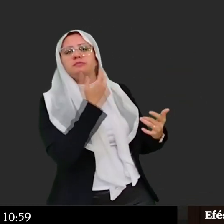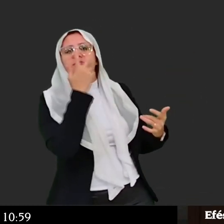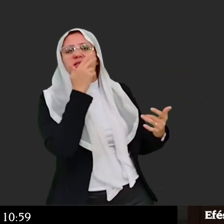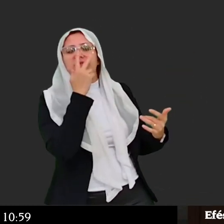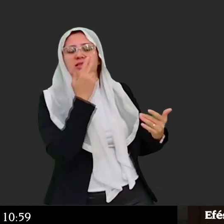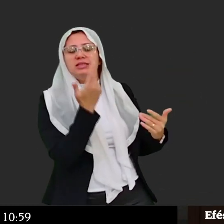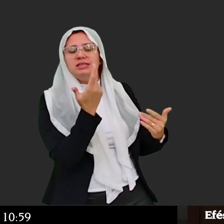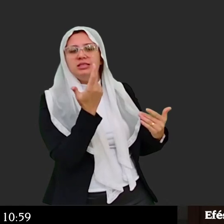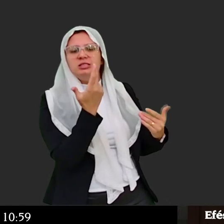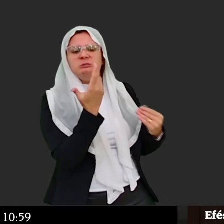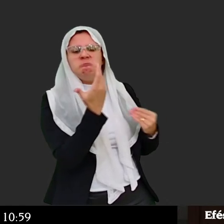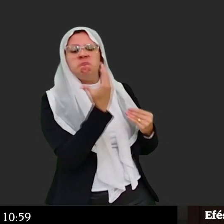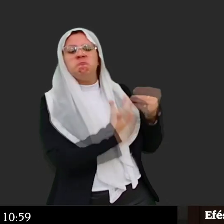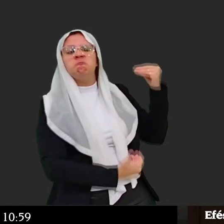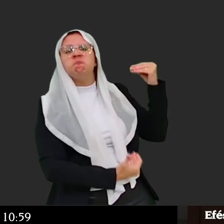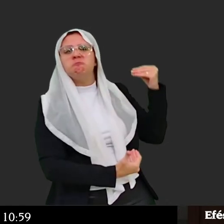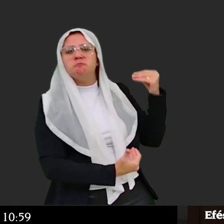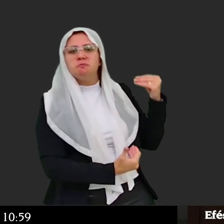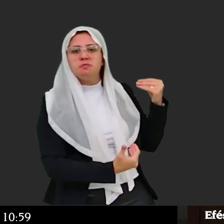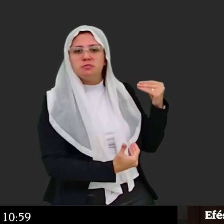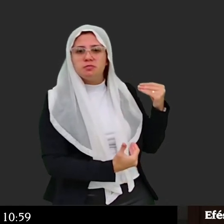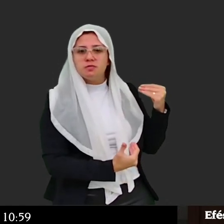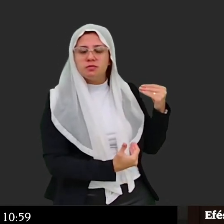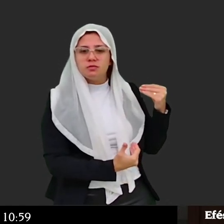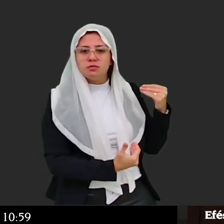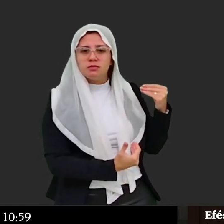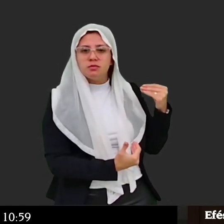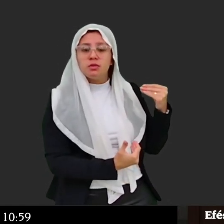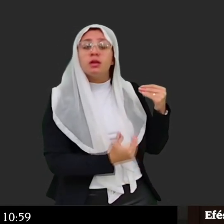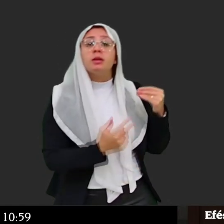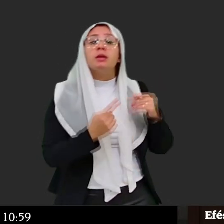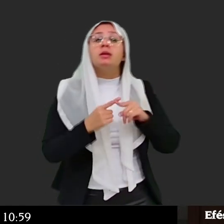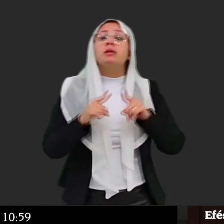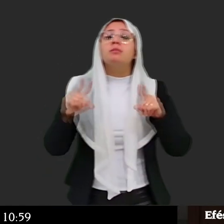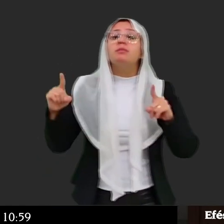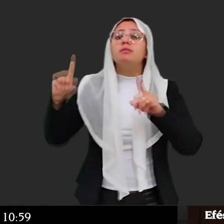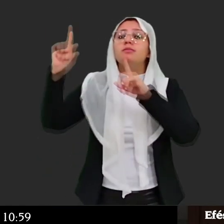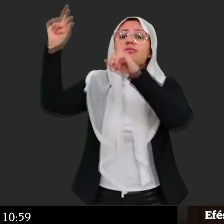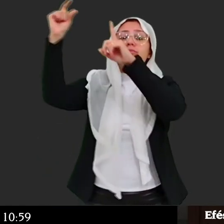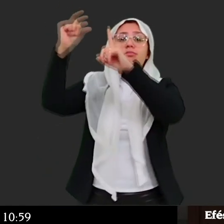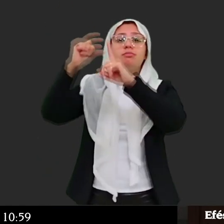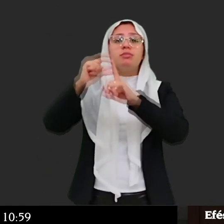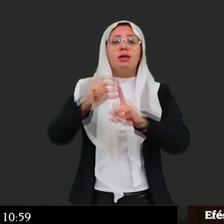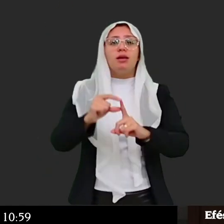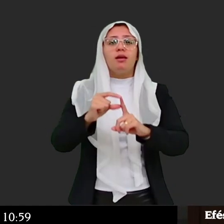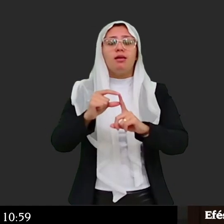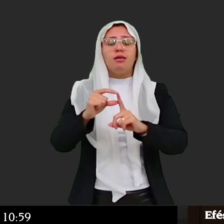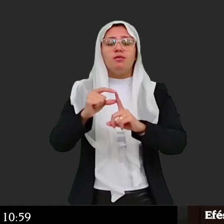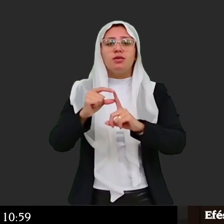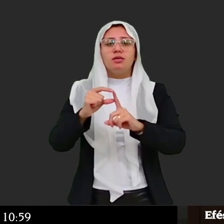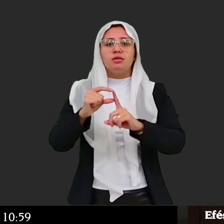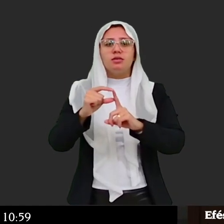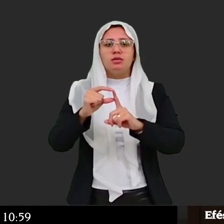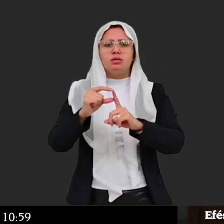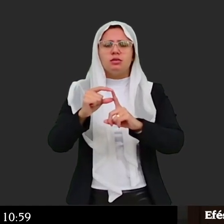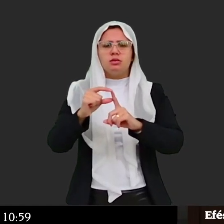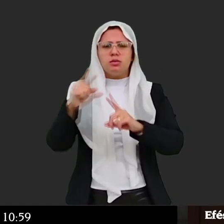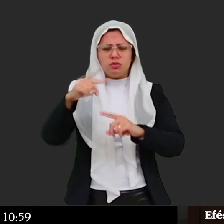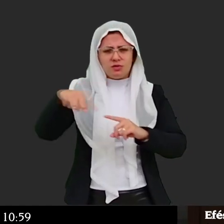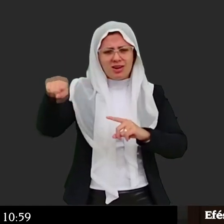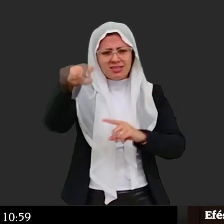tem acontecido com muitos. Mas hoje o Senhor manda a sua palavra. Nós